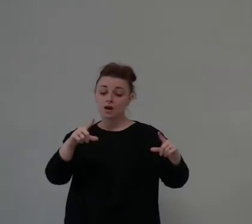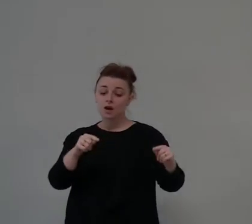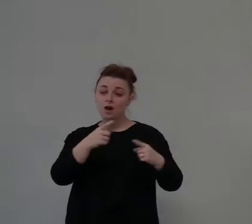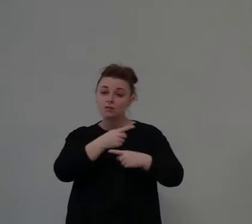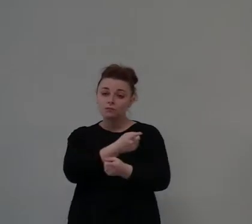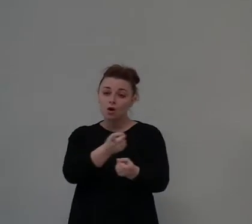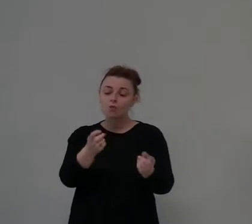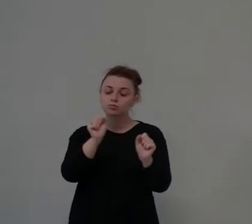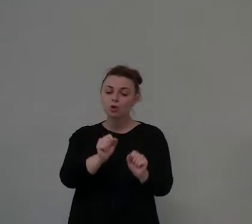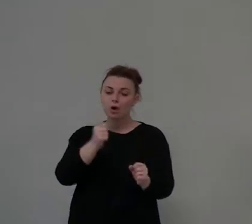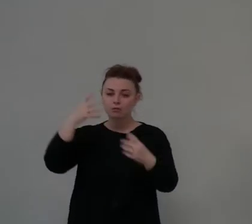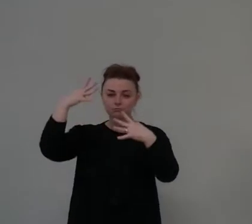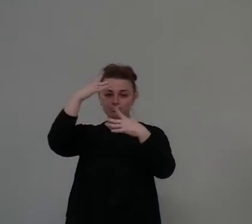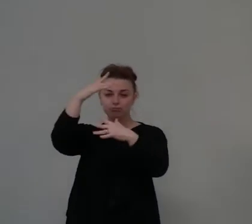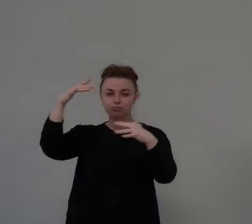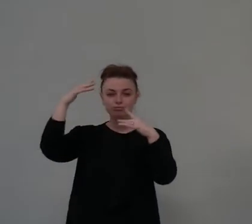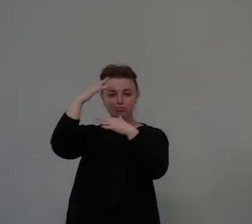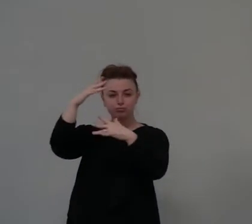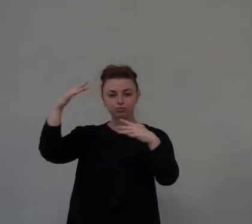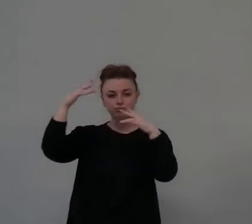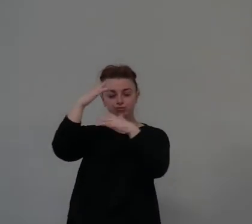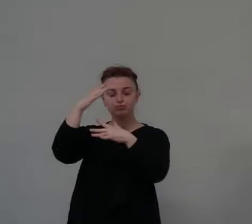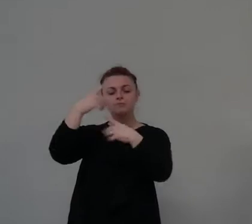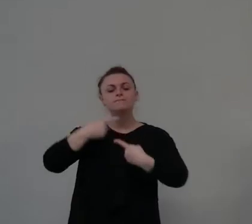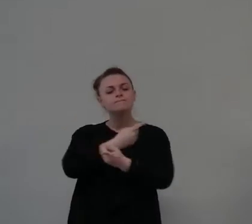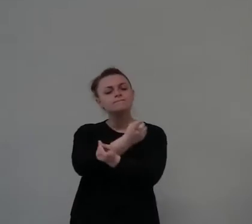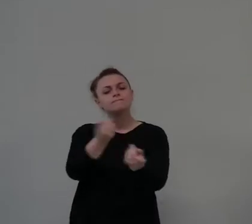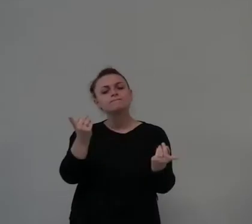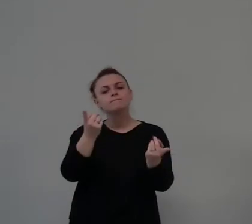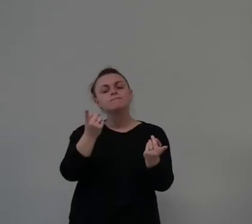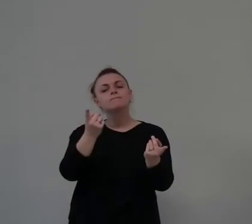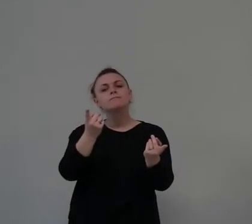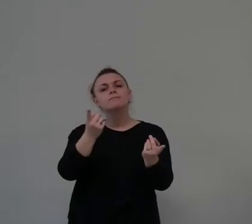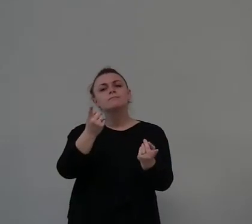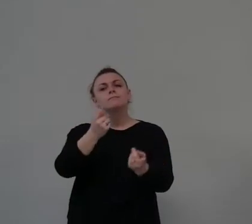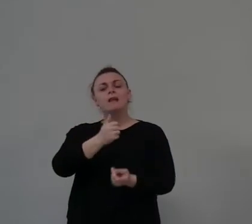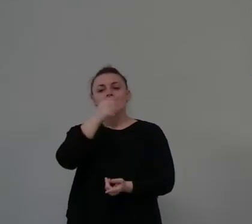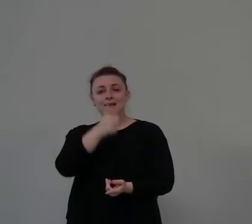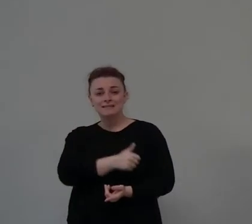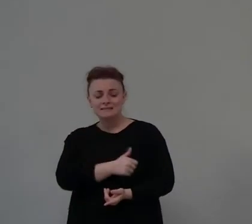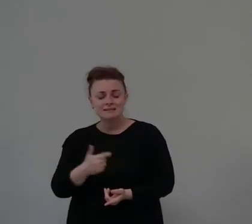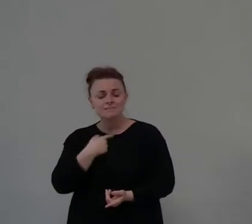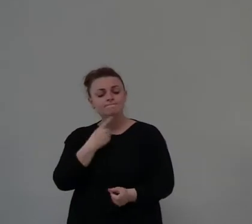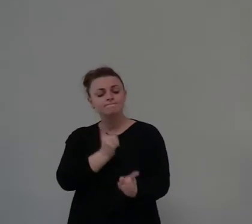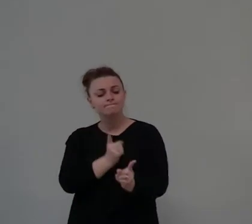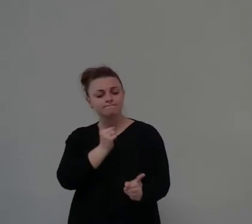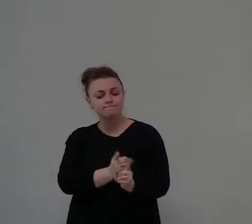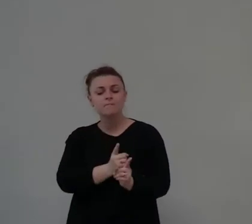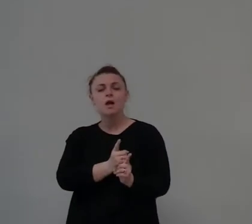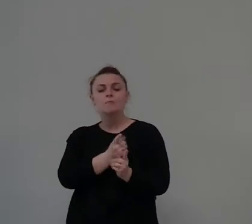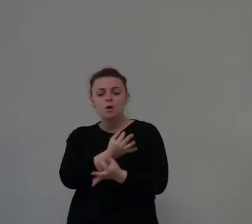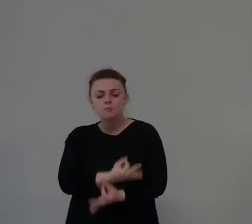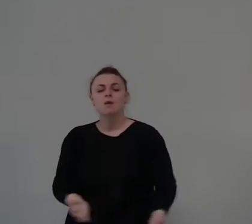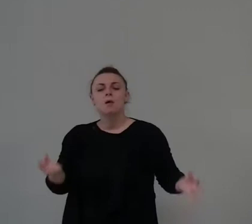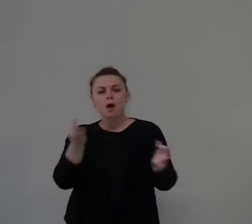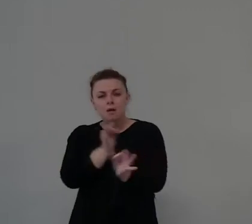sulla domanda del fatto se noi come credenti dobbiamo ancora prepararci per essere efficaci nel mondo a